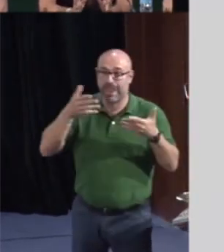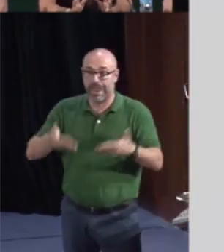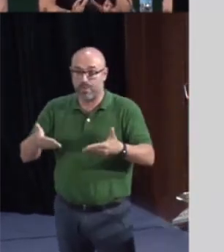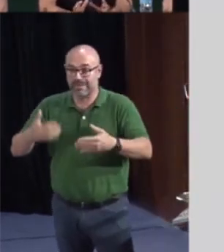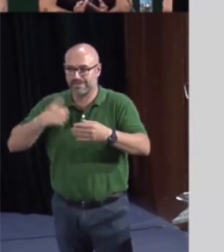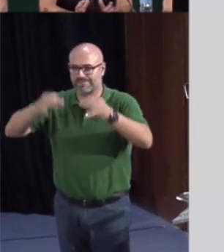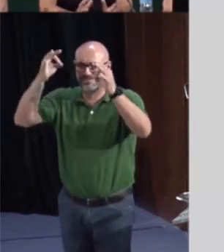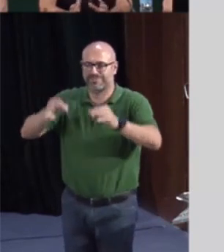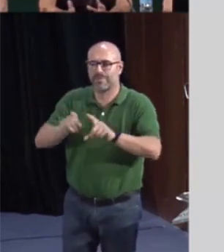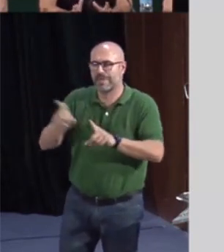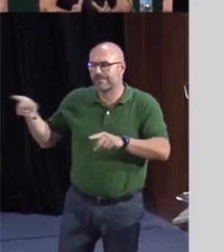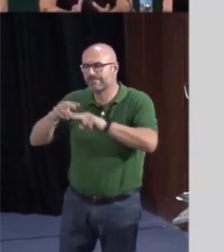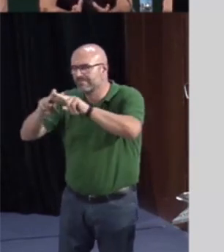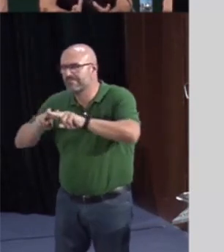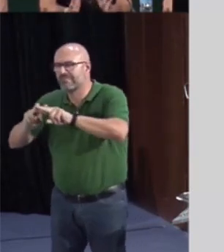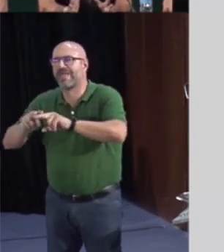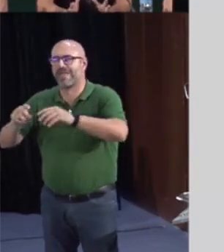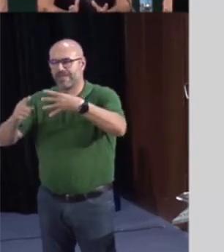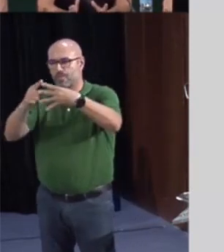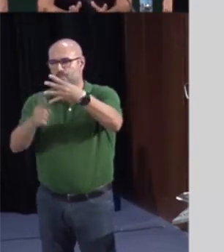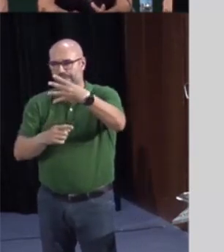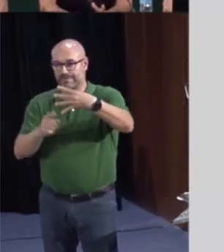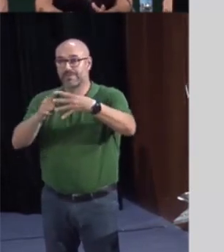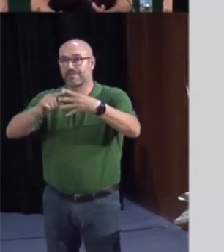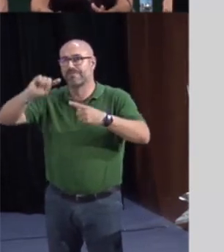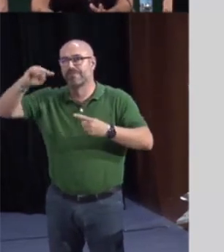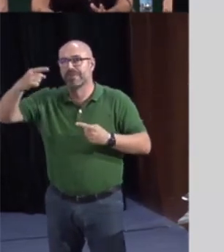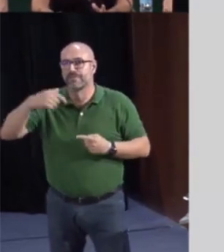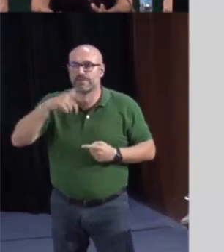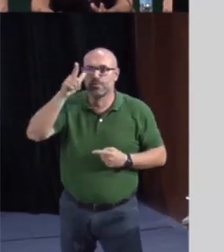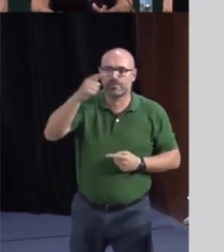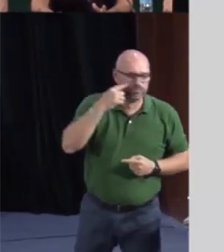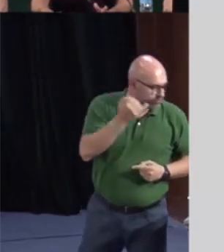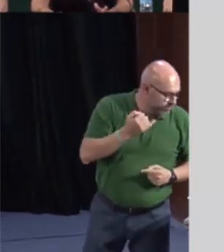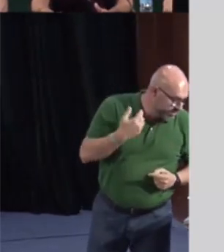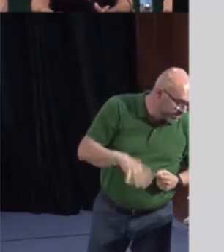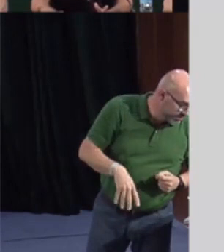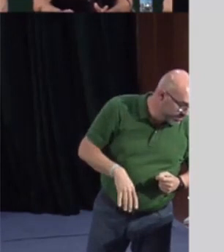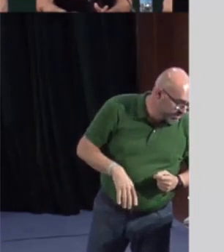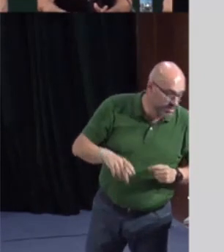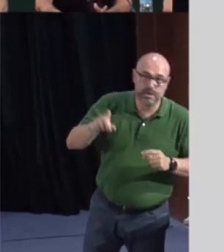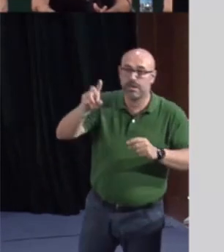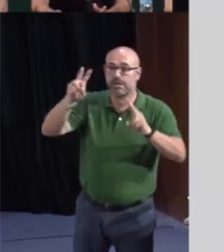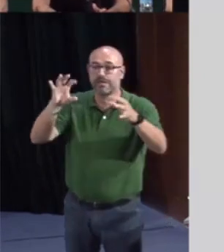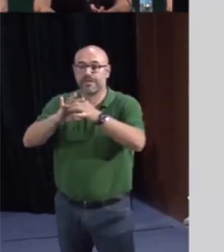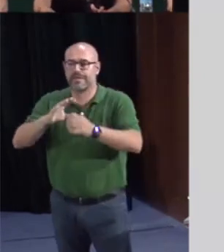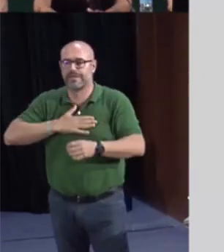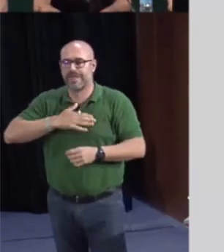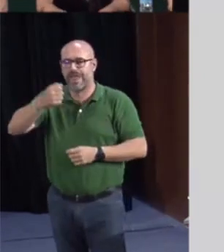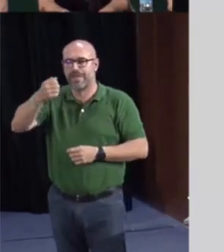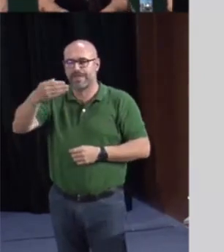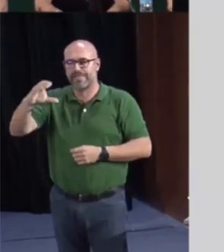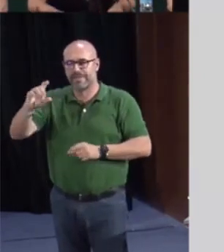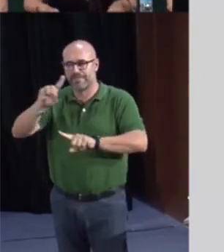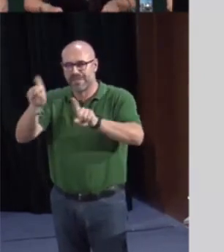pequeña parte donde aparecen microdiálogos signados, todo en lengua de signos y una serie de preguntas que están signadas y las respuestas también.